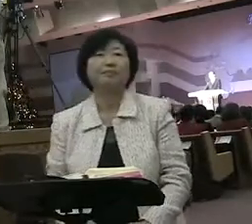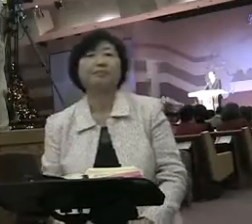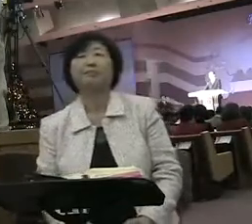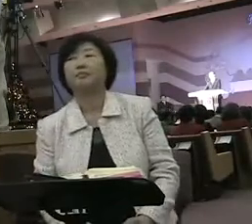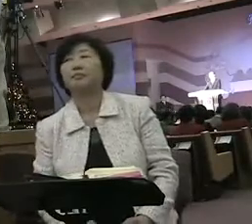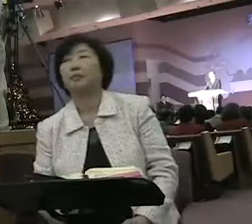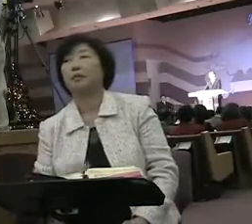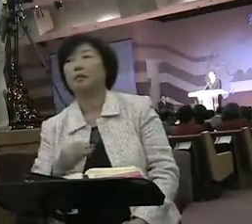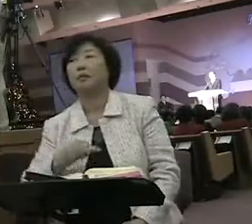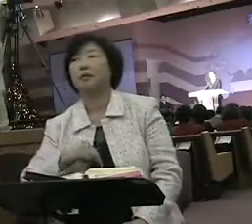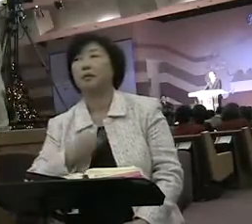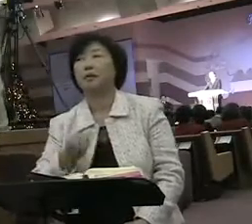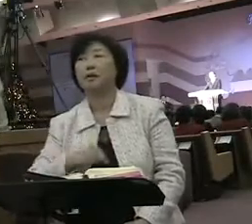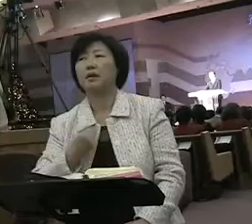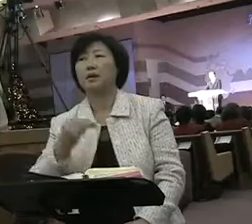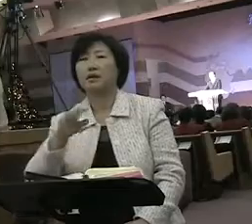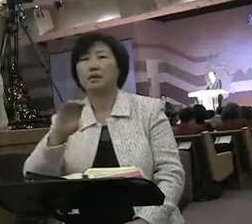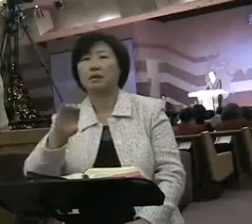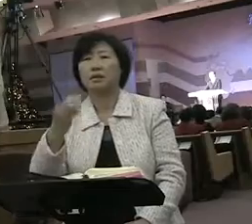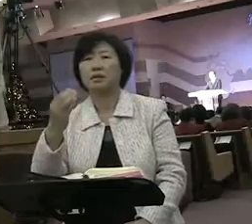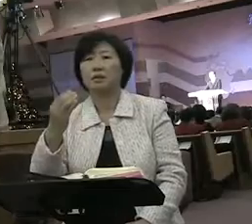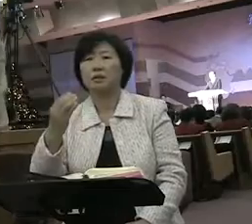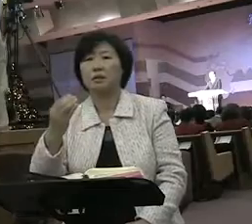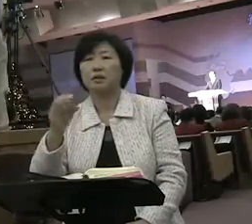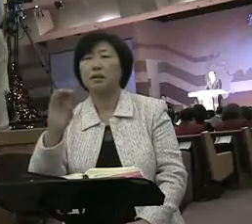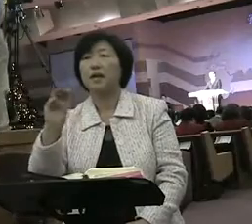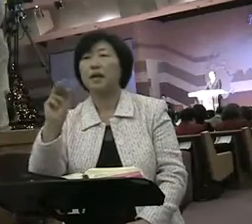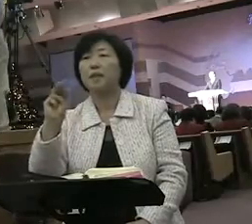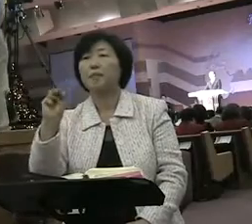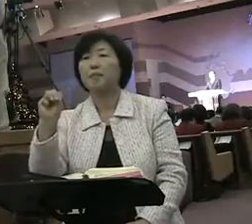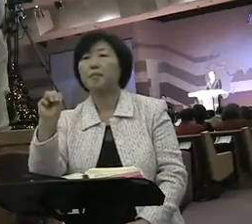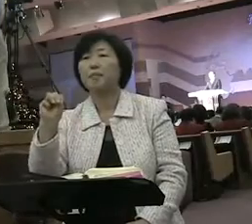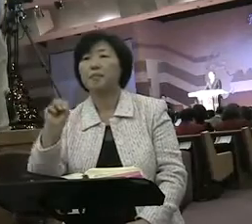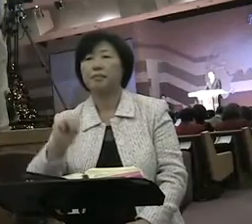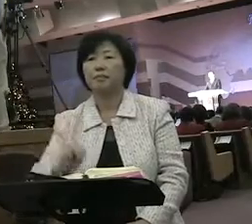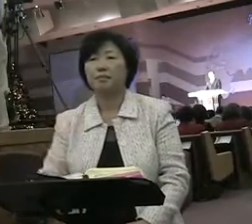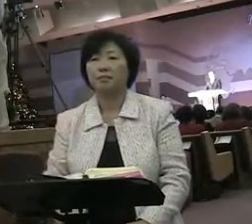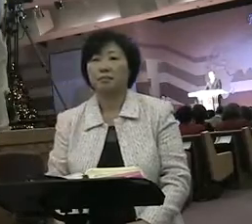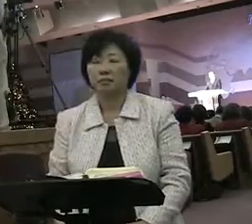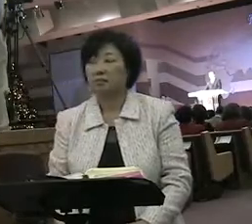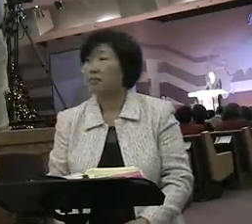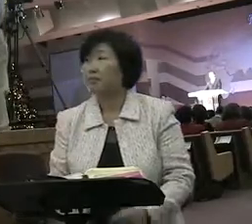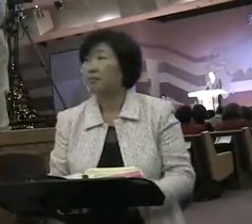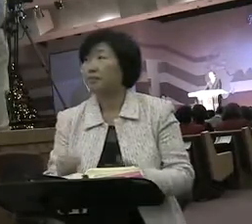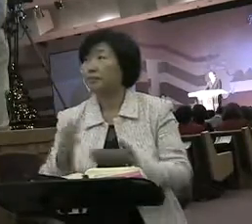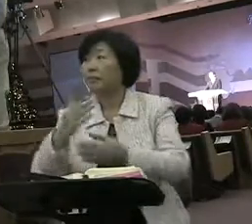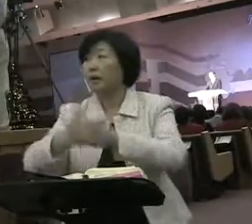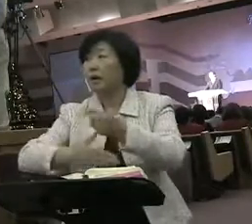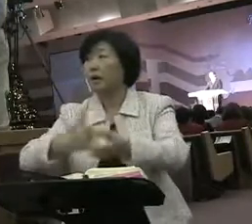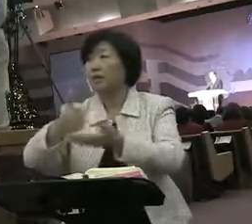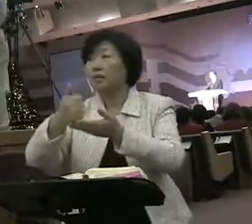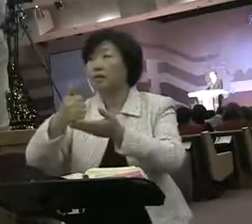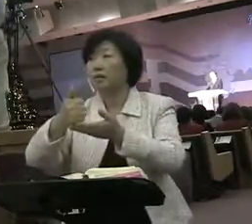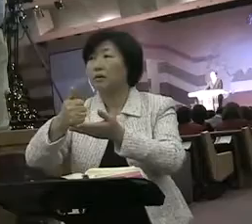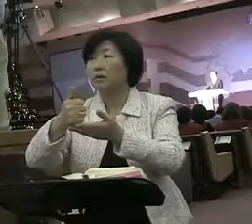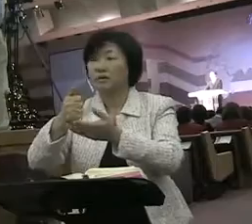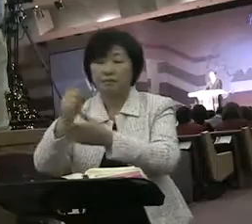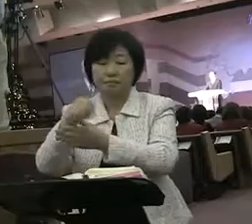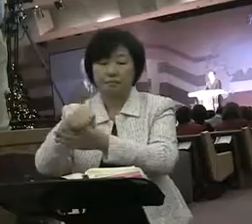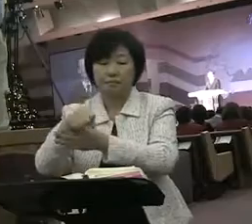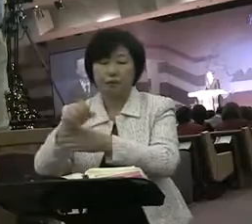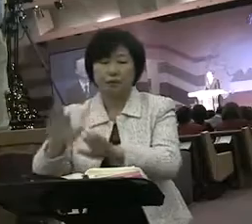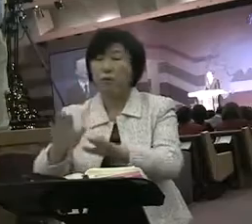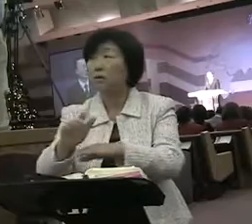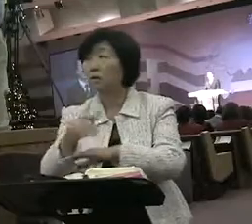텐데 감사한 것은 이때 우리가 또한 주님의 몸된 교회를 탄생시킬 수 있도록 하나님께서 허락을 하셨습니다.